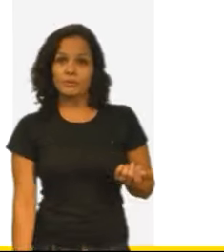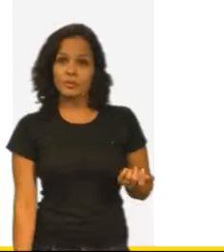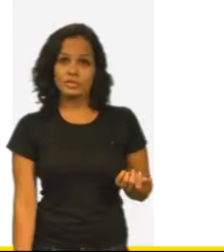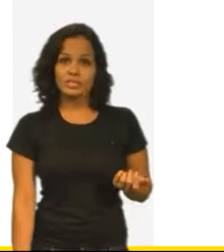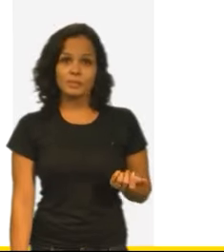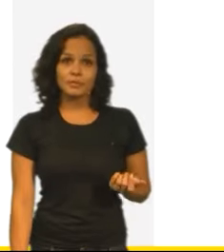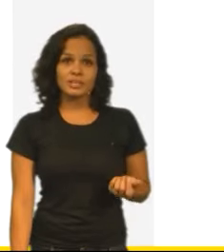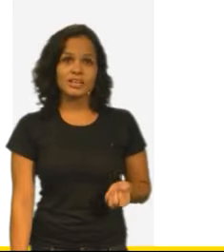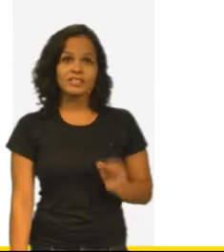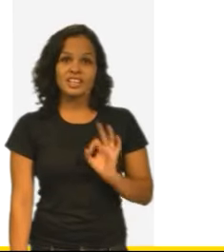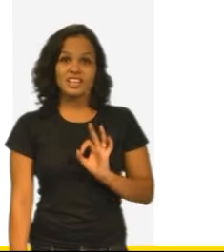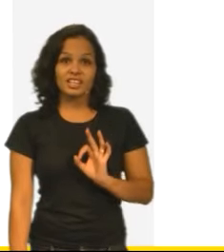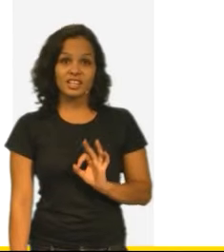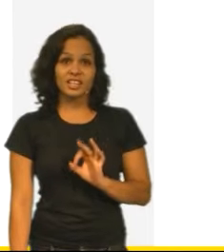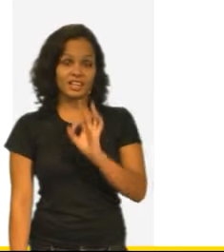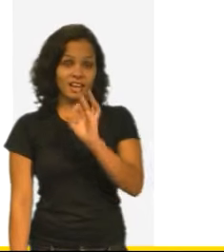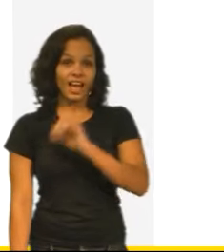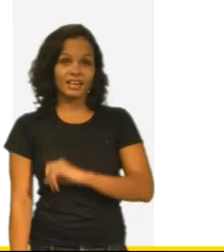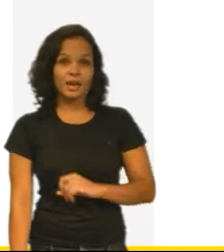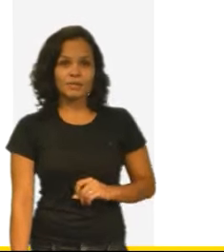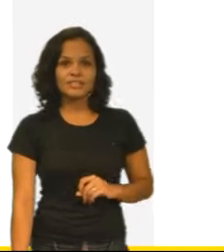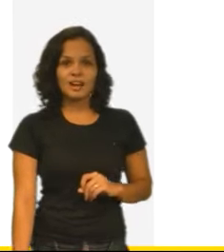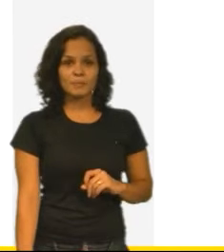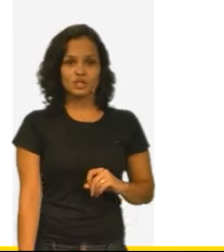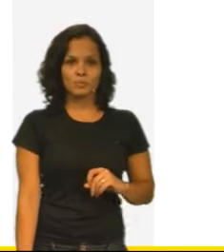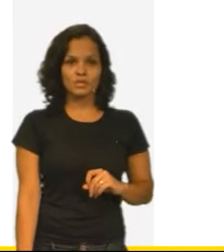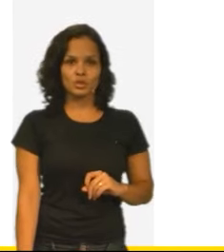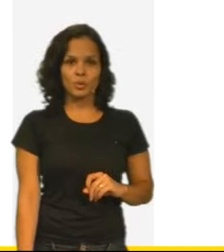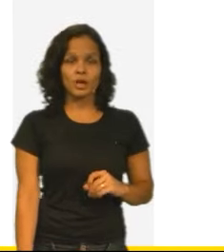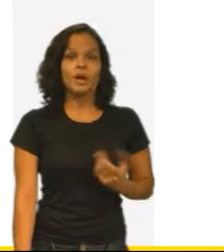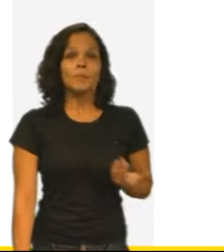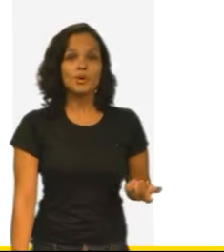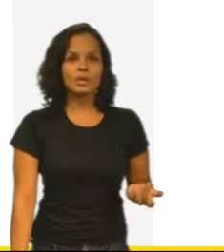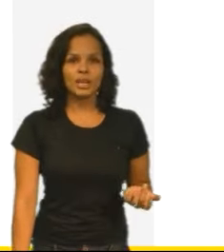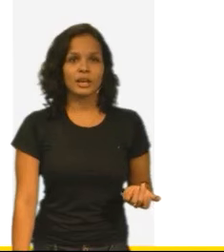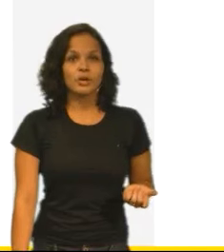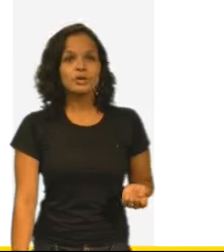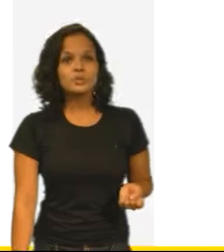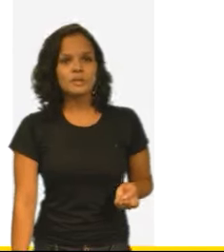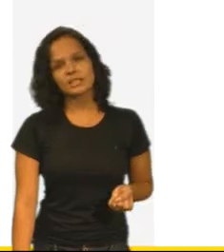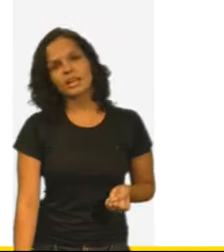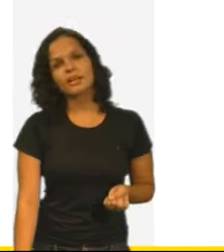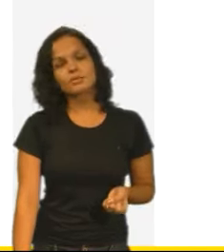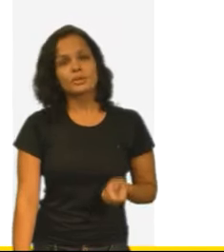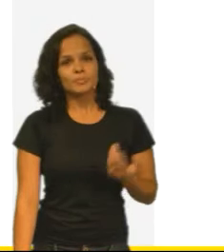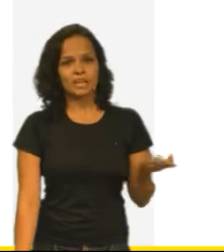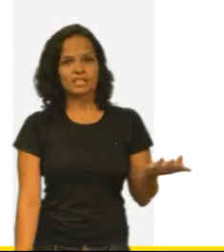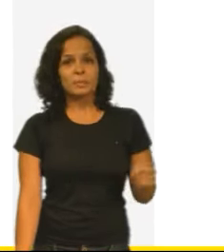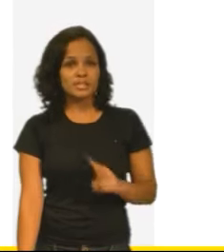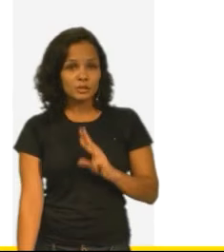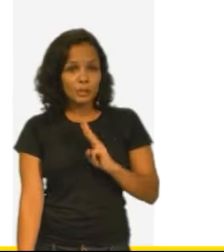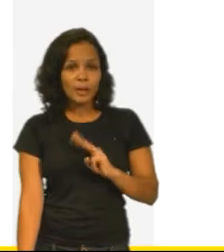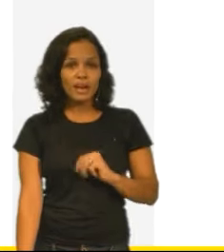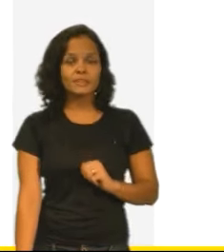Vou dizer para vocês que aí há uma silepse de pessoa. Por quê? Os brasileiros, eles representam uma palavra